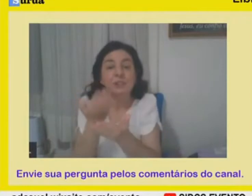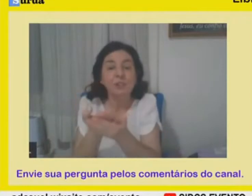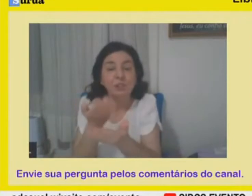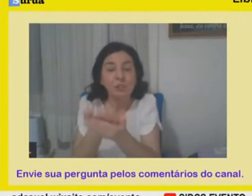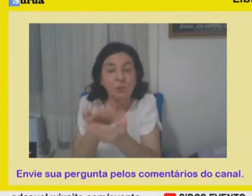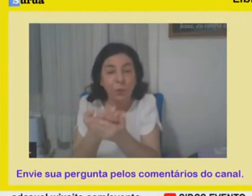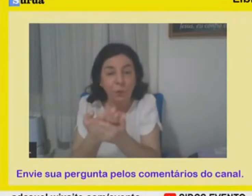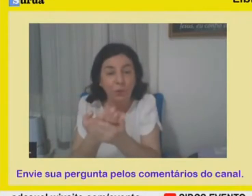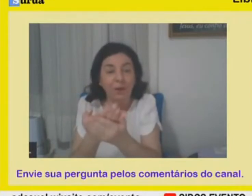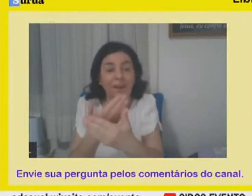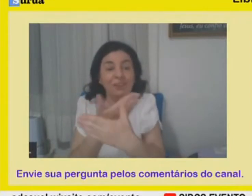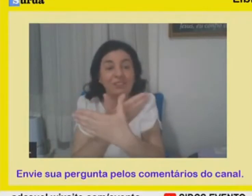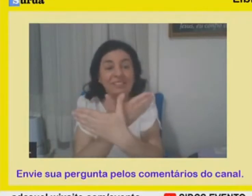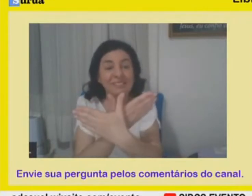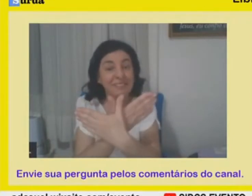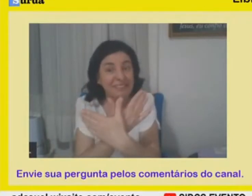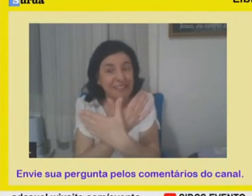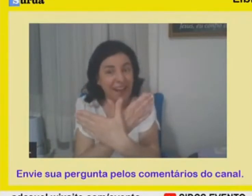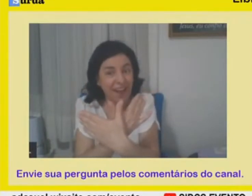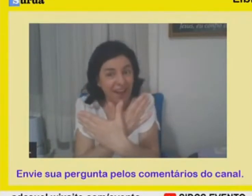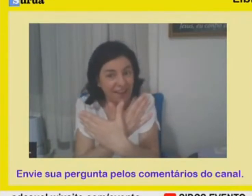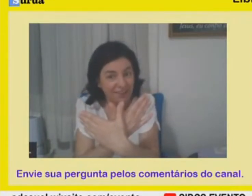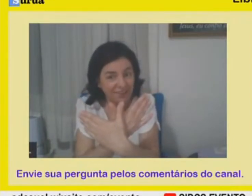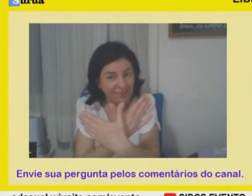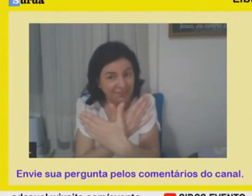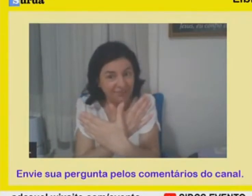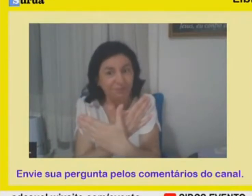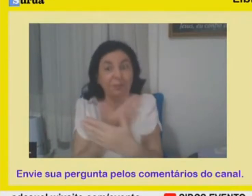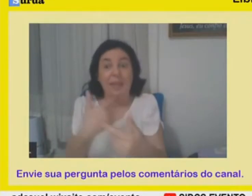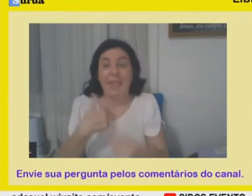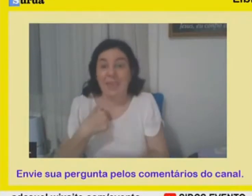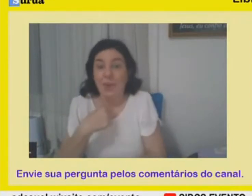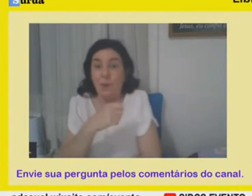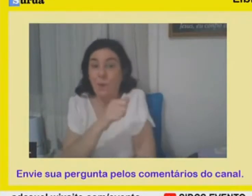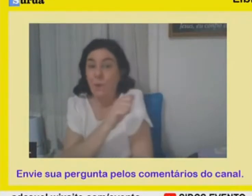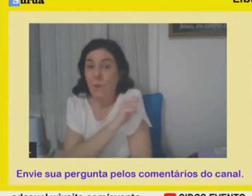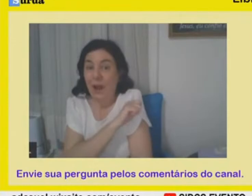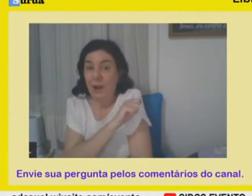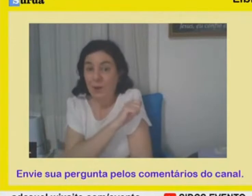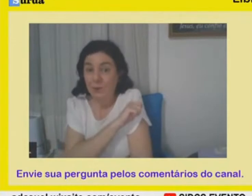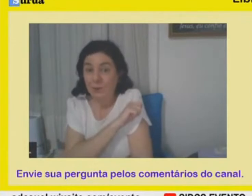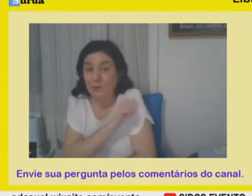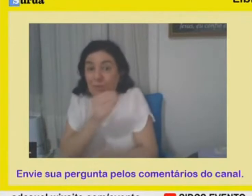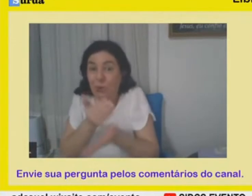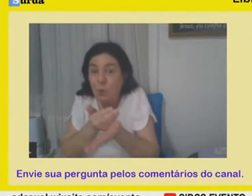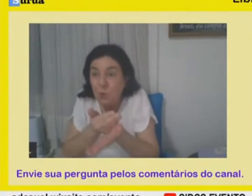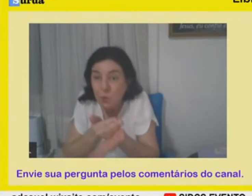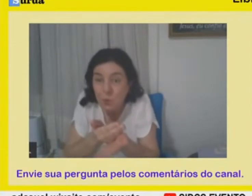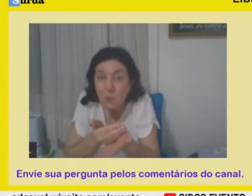em 2013, eu voltei para a escola SEADA.